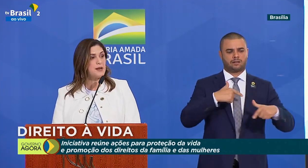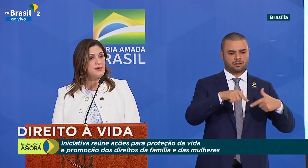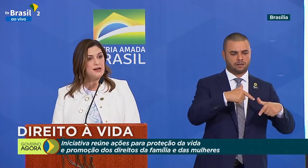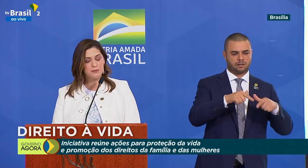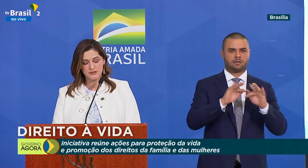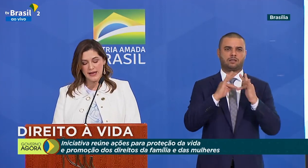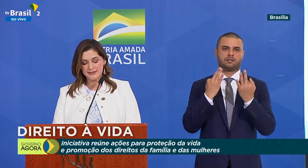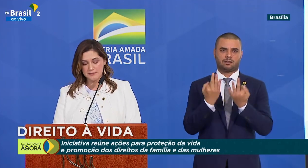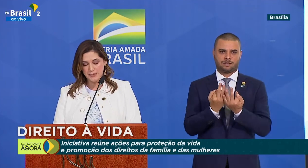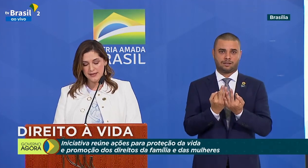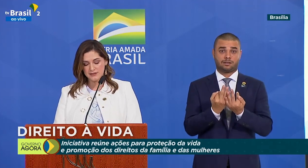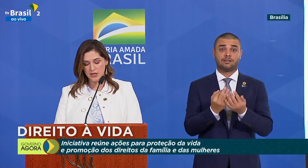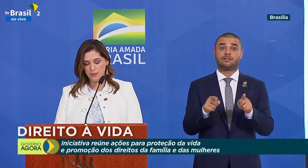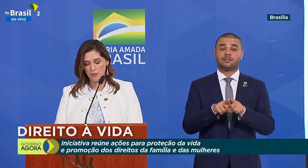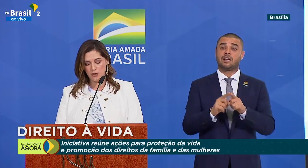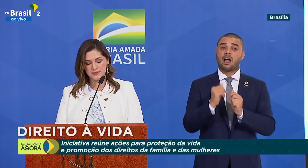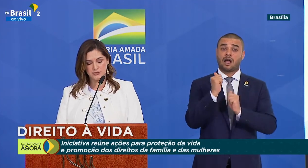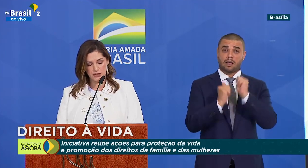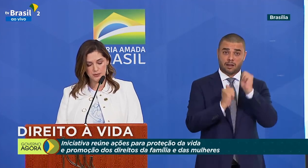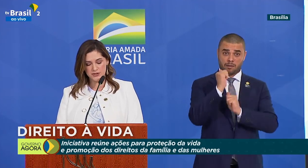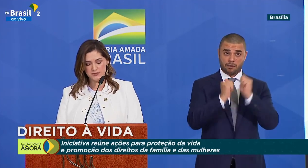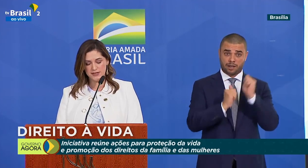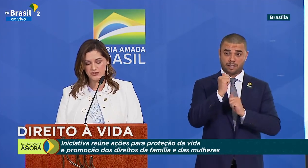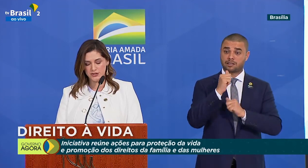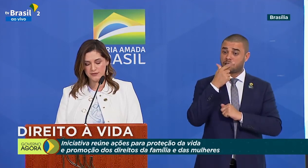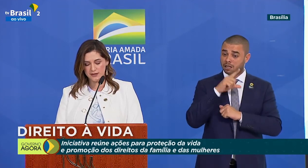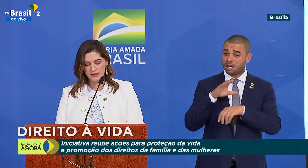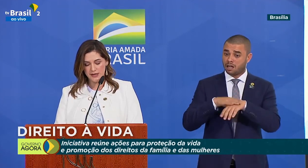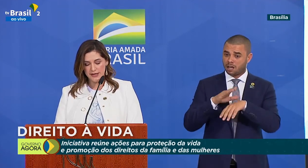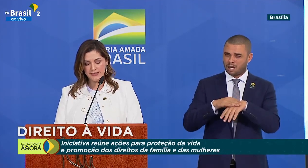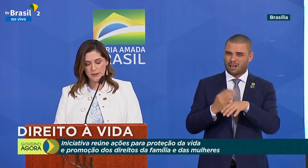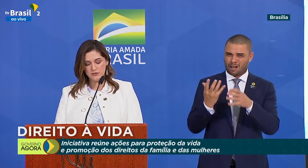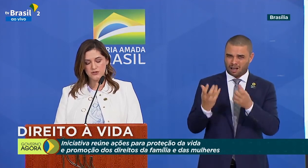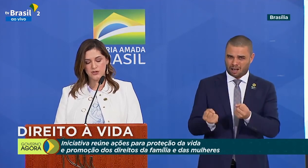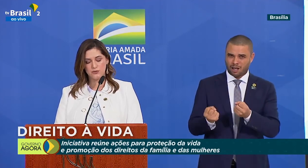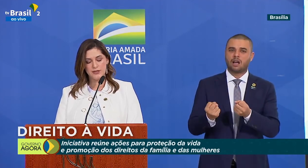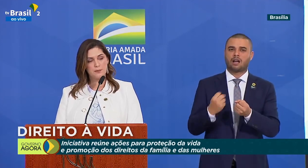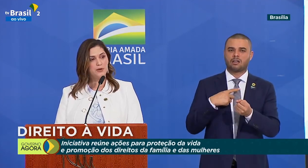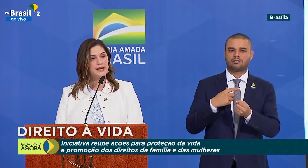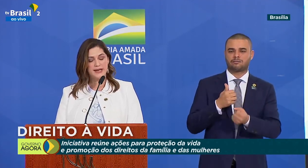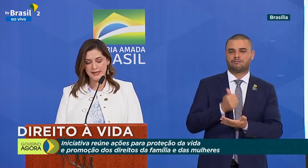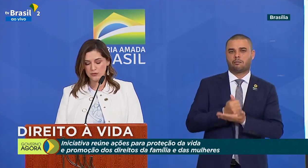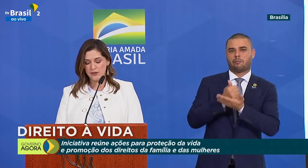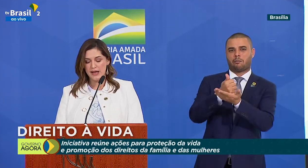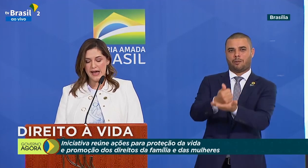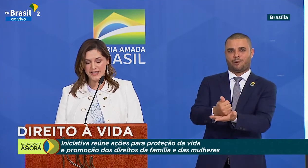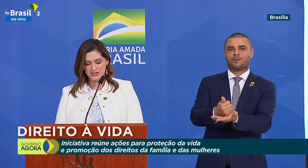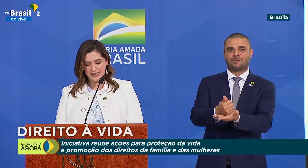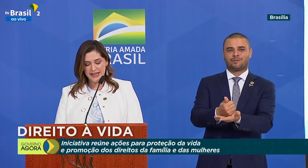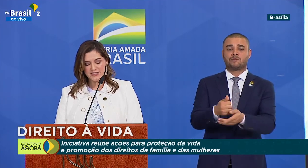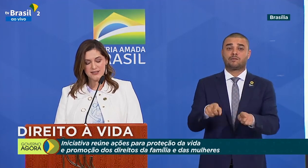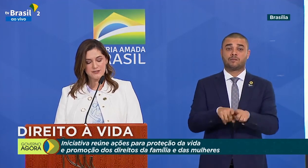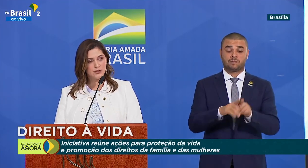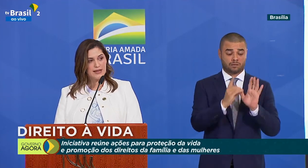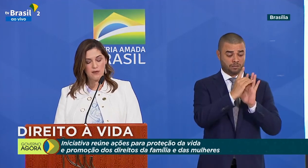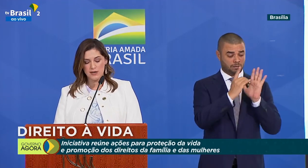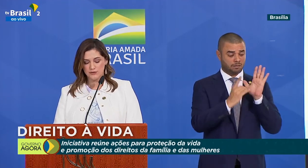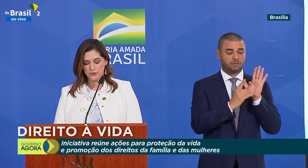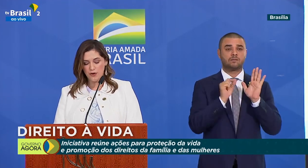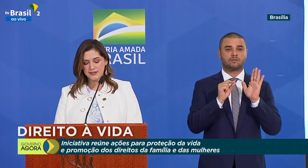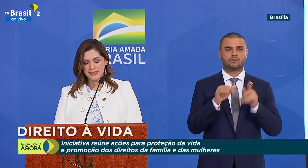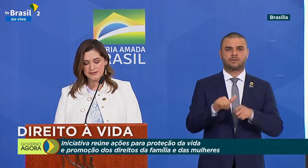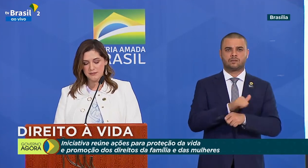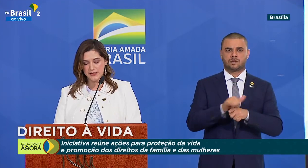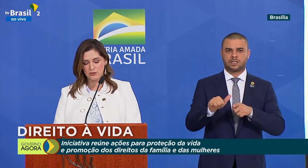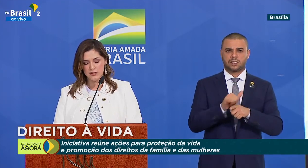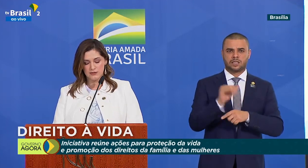inclusive e premiamos as empresas que promovem esse tipo de iniciativa e temos instituída por decreto a estratégia Nacional